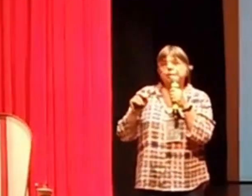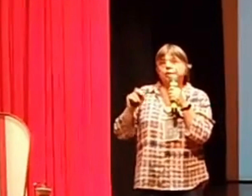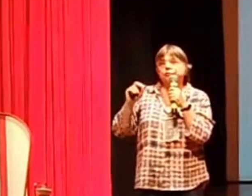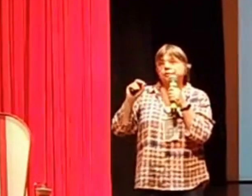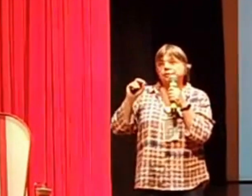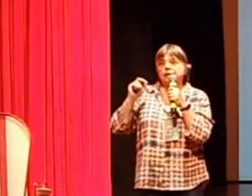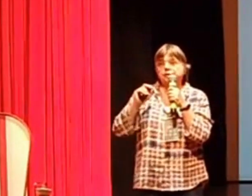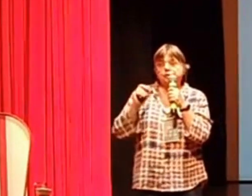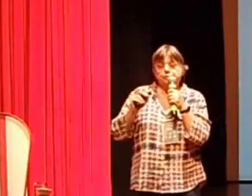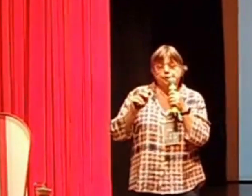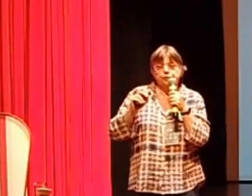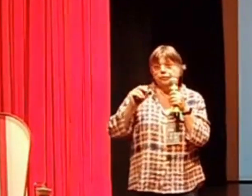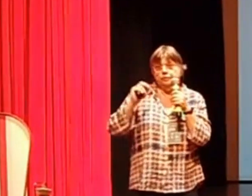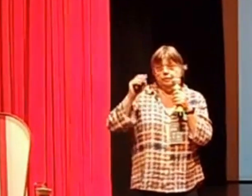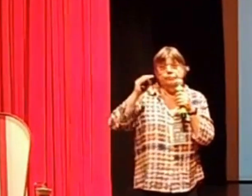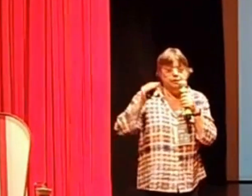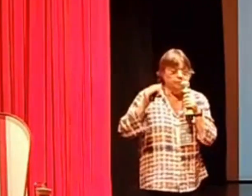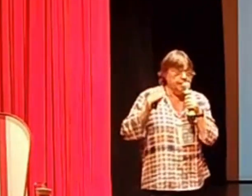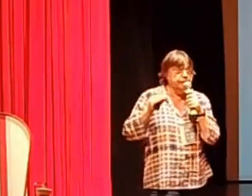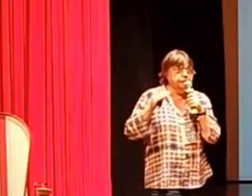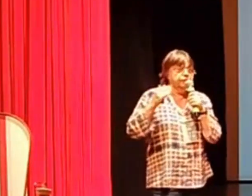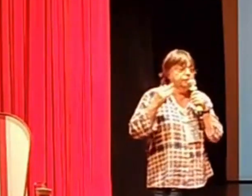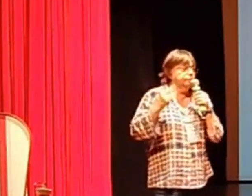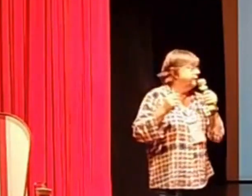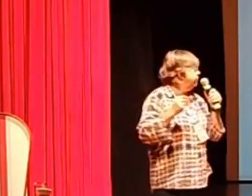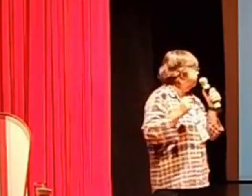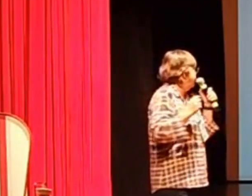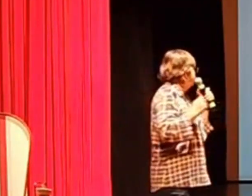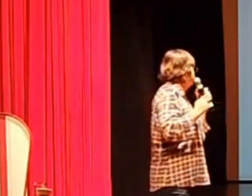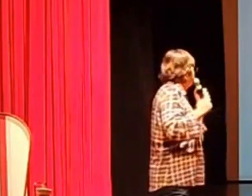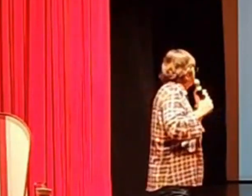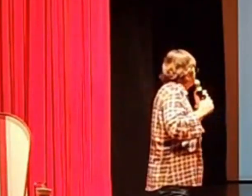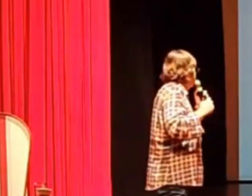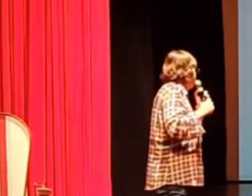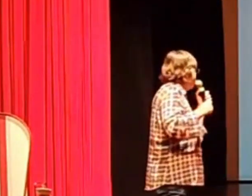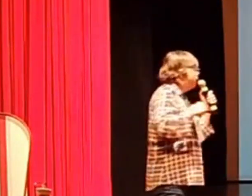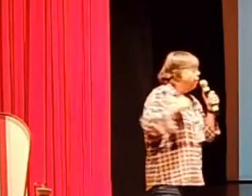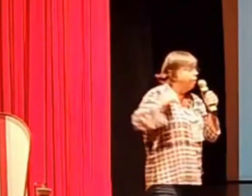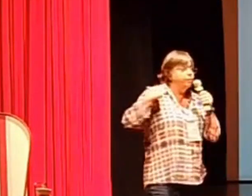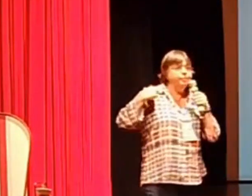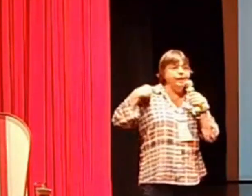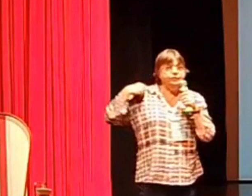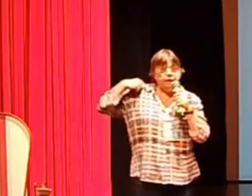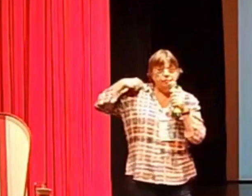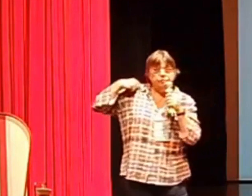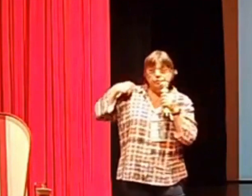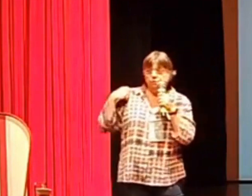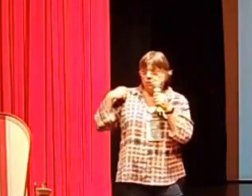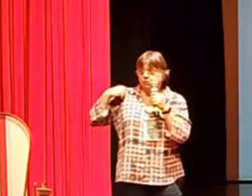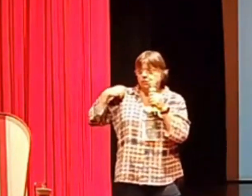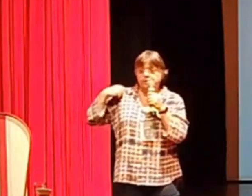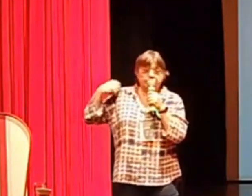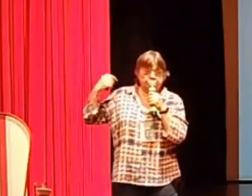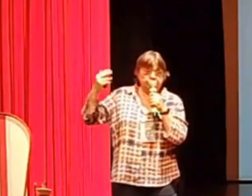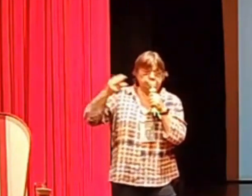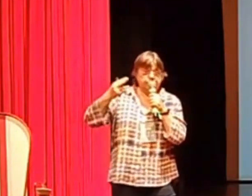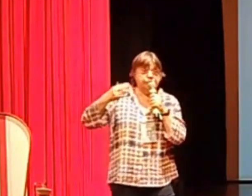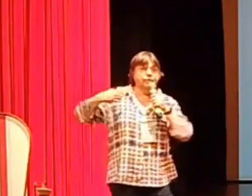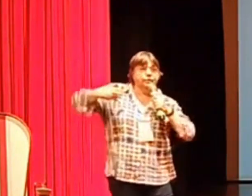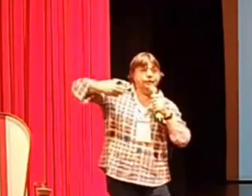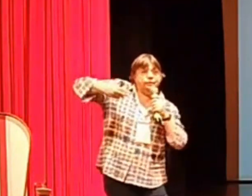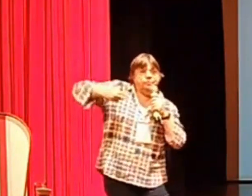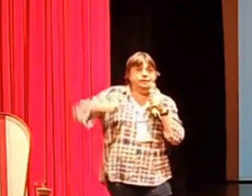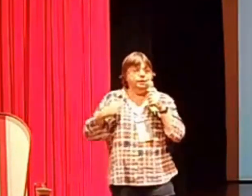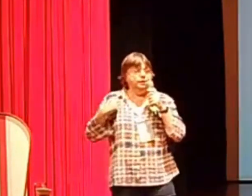as respostas que foram mais, né, as principais foram um ombro mais alto que o outro, né, que a gente já